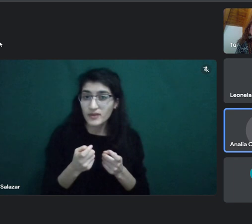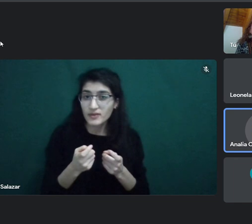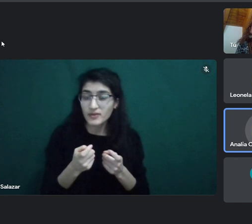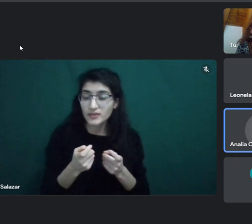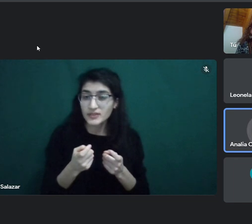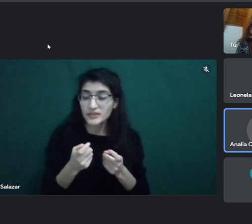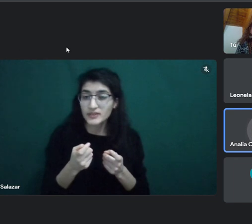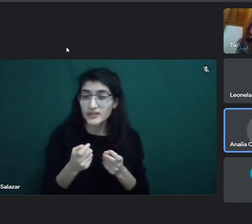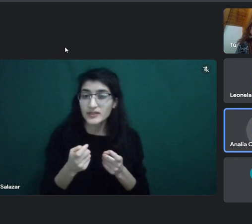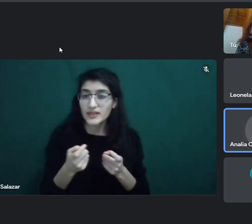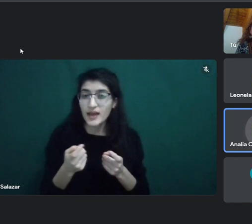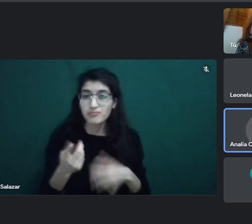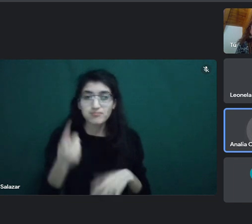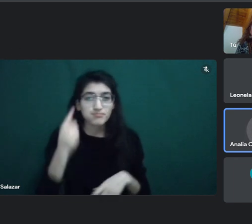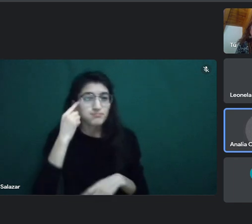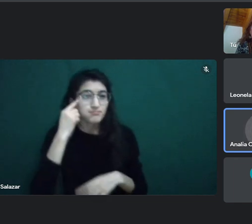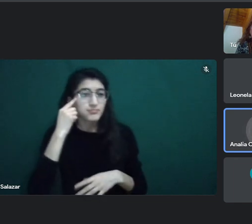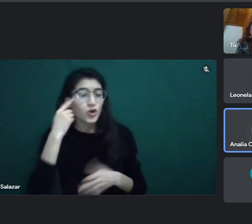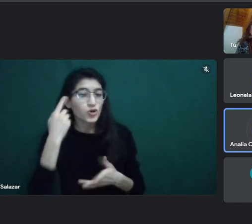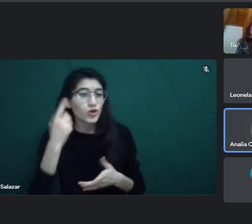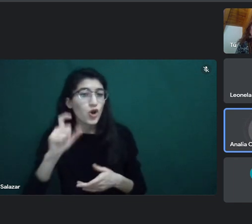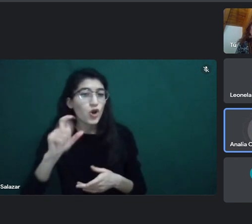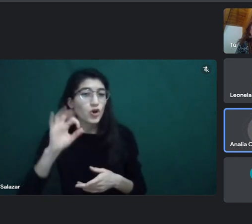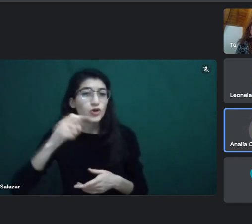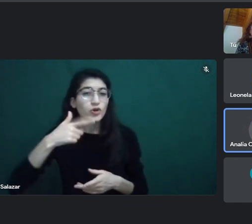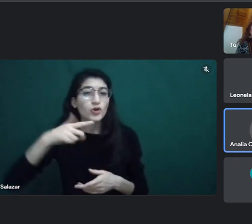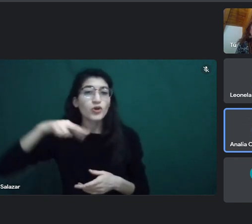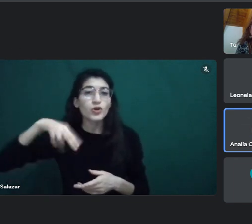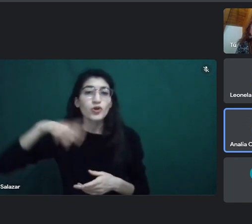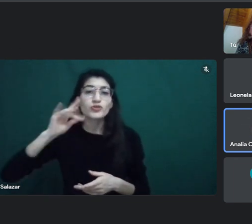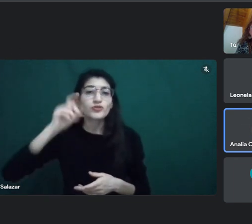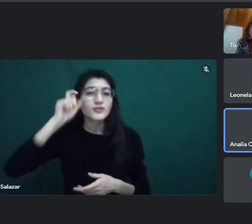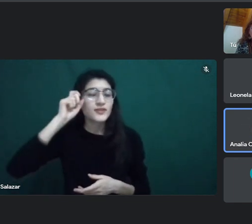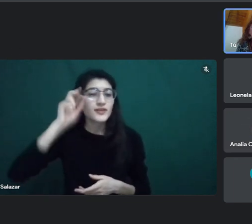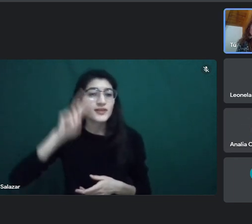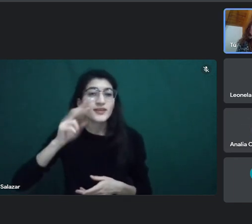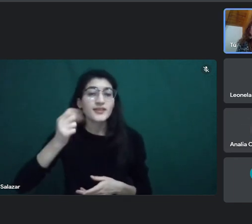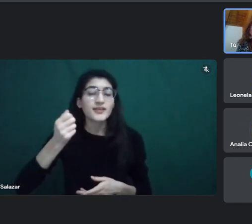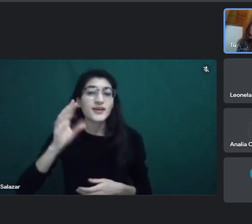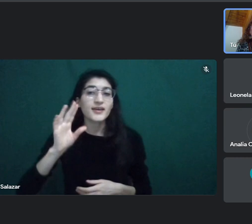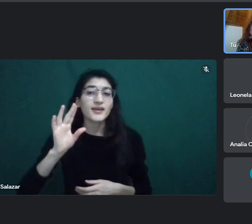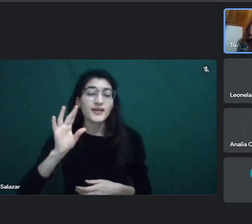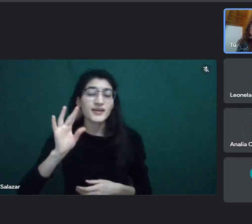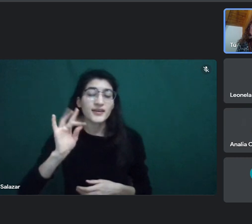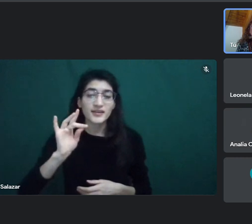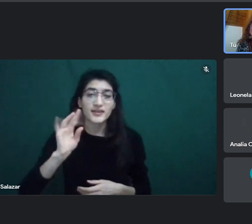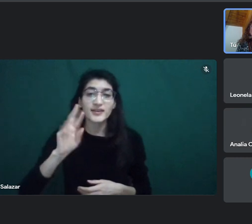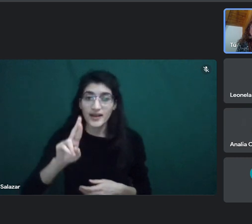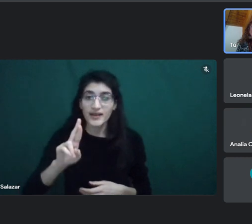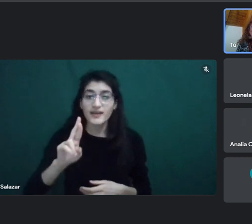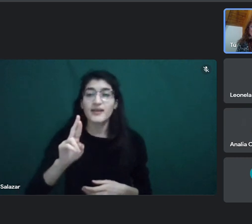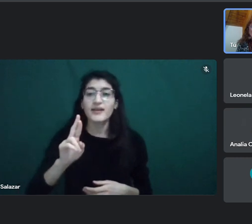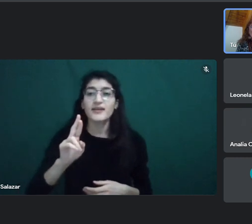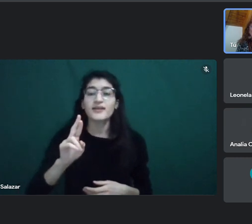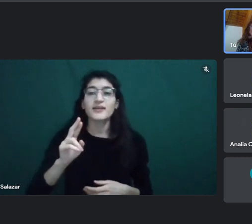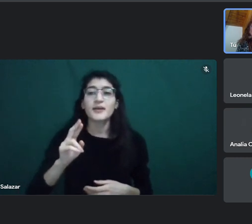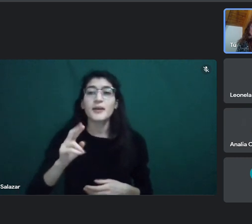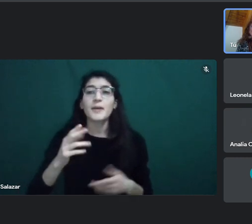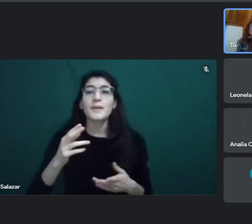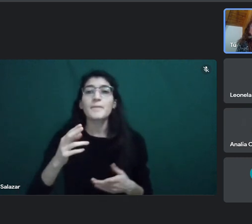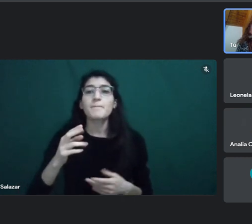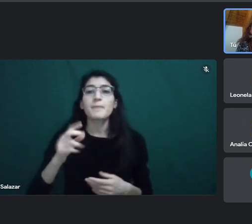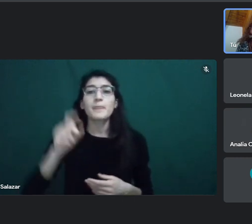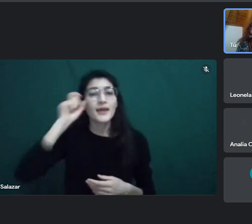cada vez que decida incluir el uso de las TIC. Bien. Así. ¿El uso de las TIC? ¿De qué? ¿De las